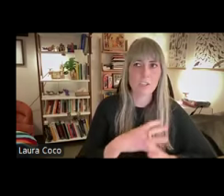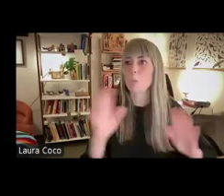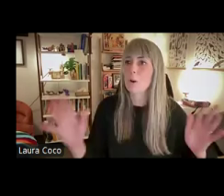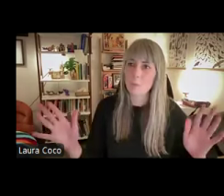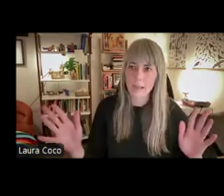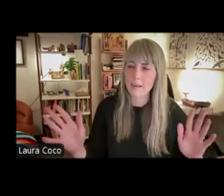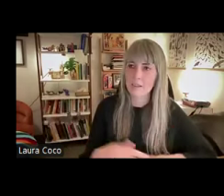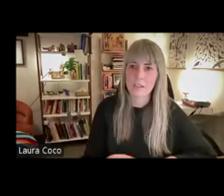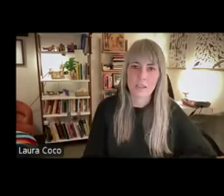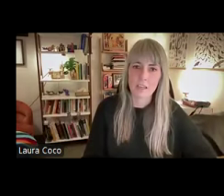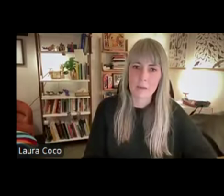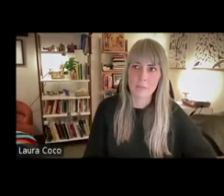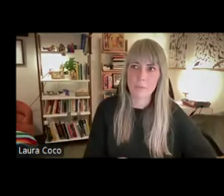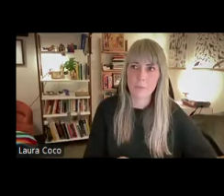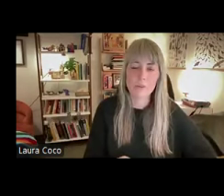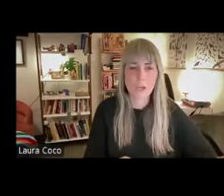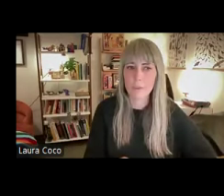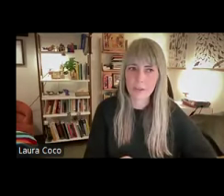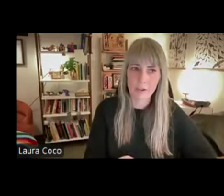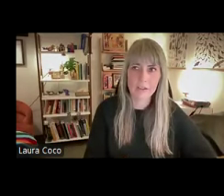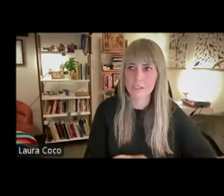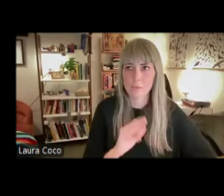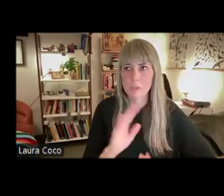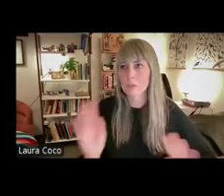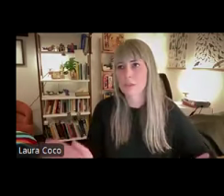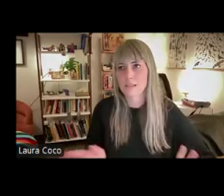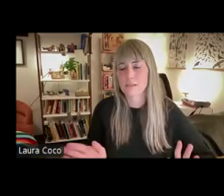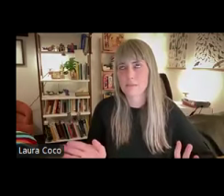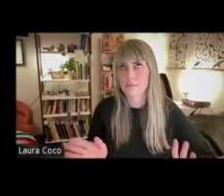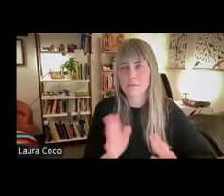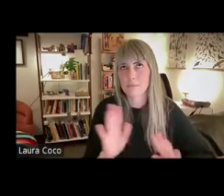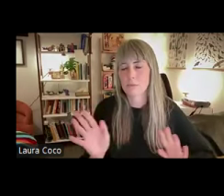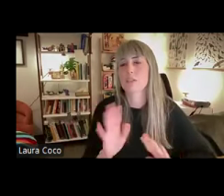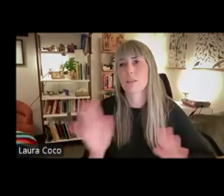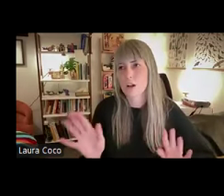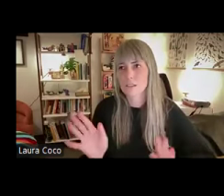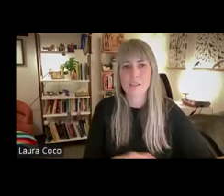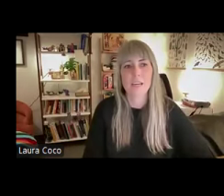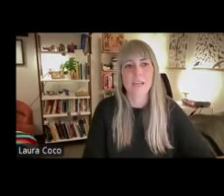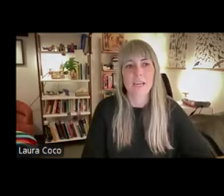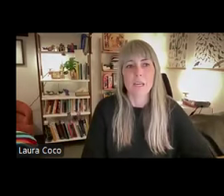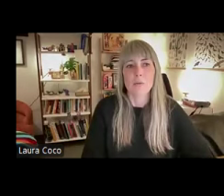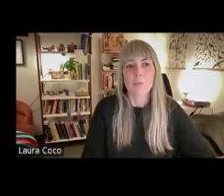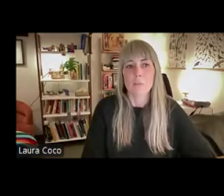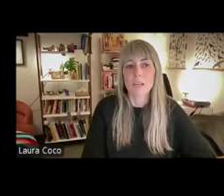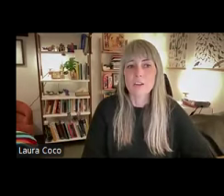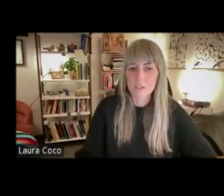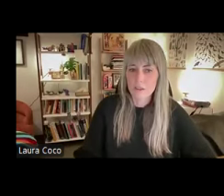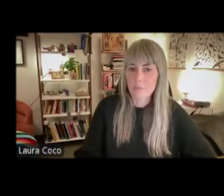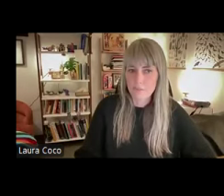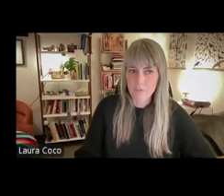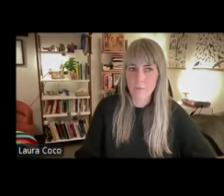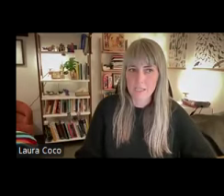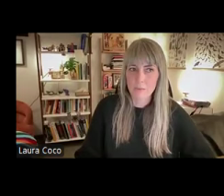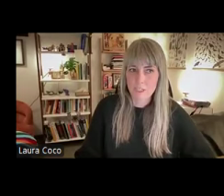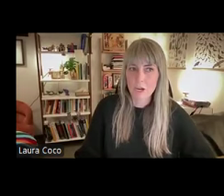auditiva. Entonces, esto se puede describir de varias diferentes maneras, no es solamente una manera, y no hablamos en cuanto a